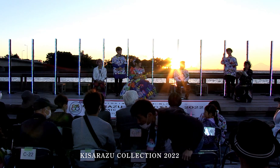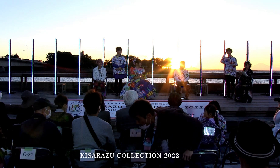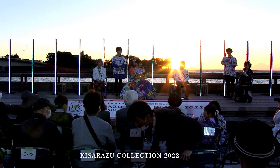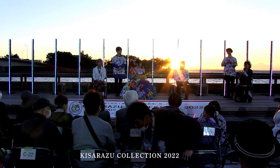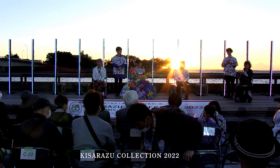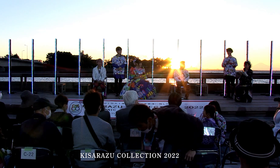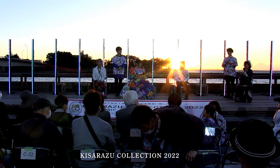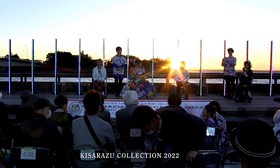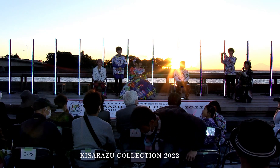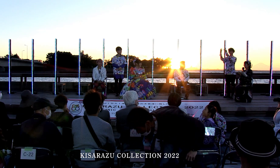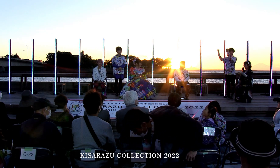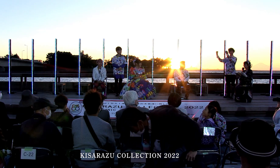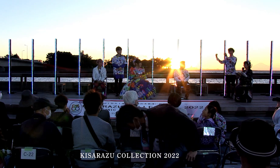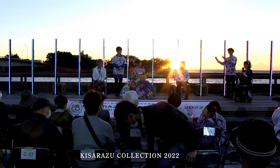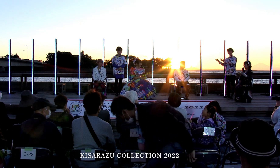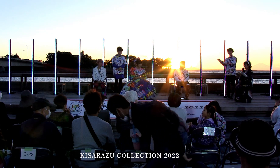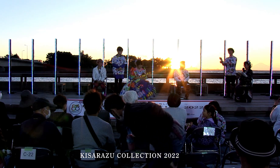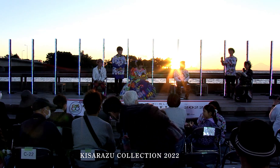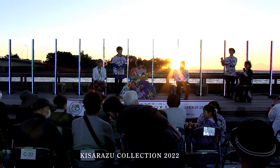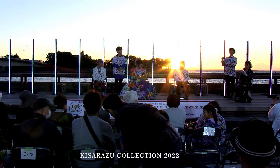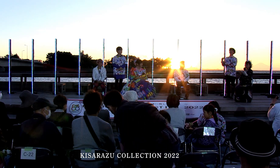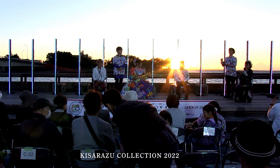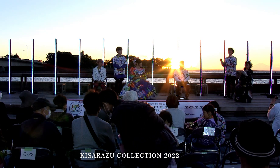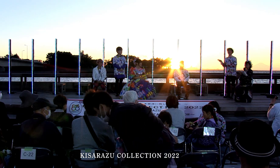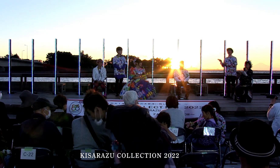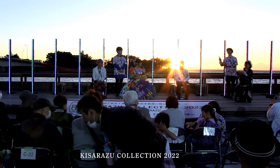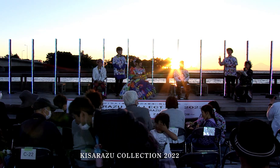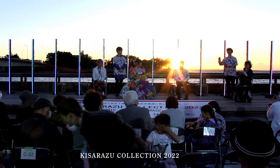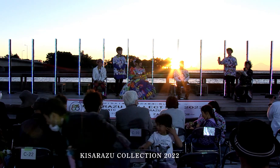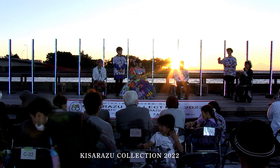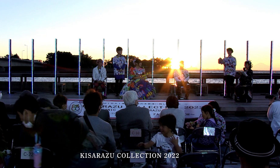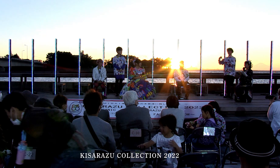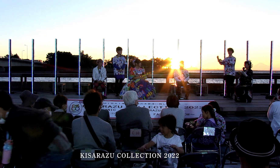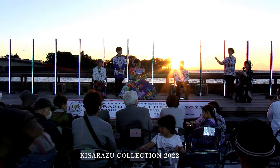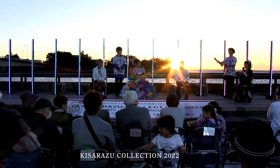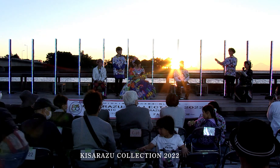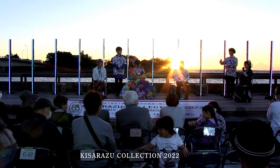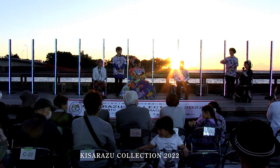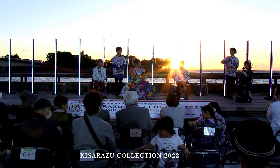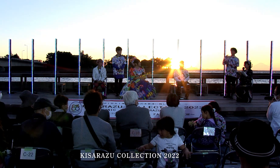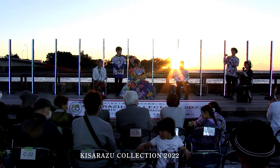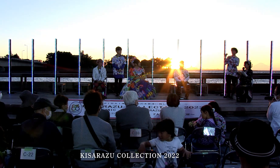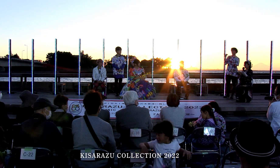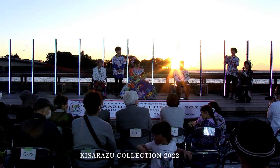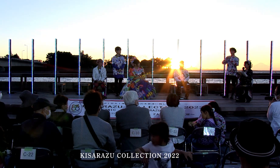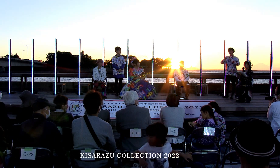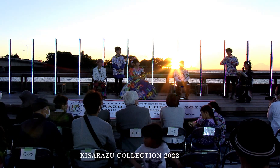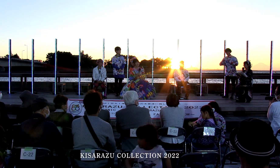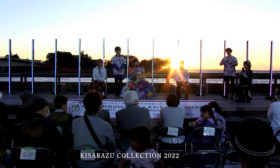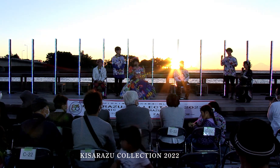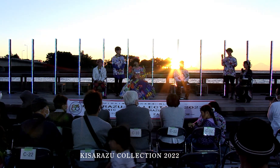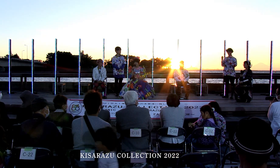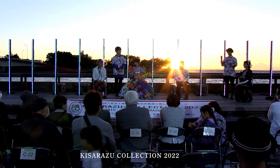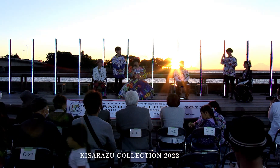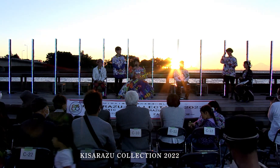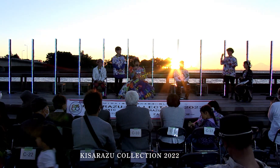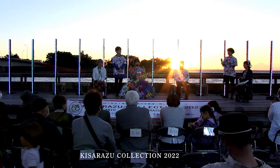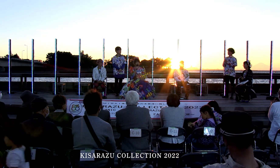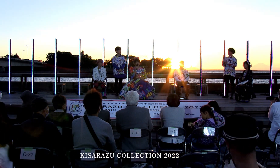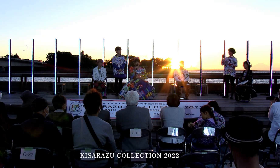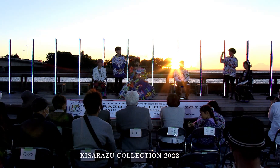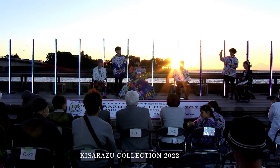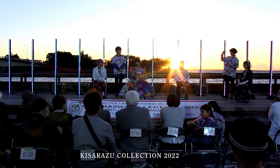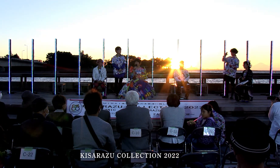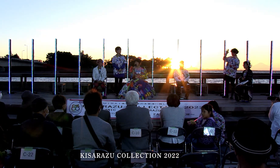もキラキラ輝いている春菜愛さんですが、自分らしく生きていこうと思ったきっかけを教えてください。 やっぱ